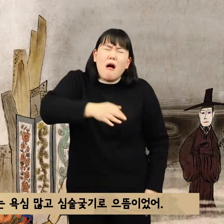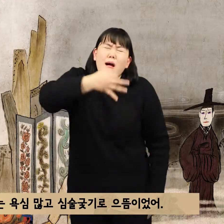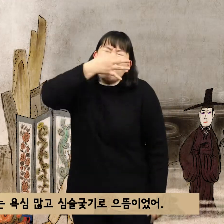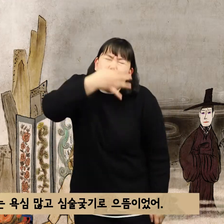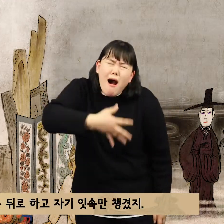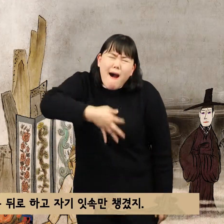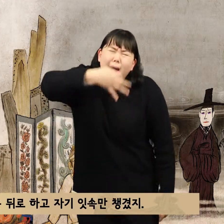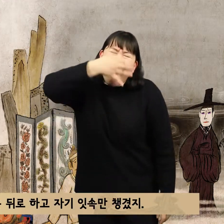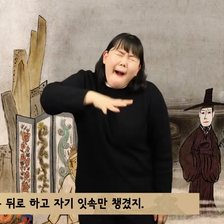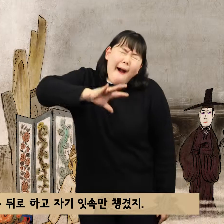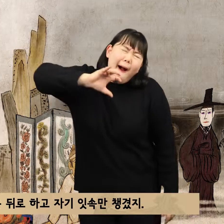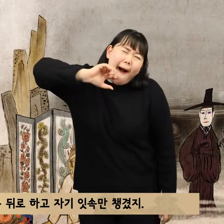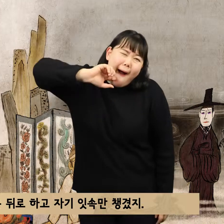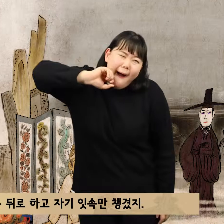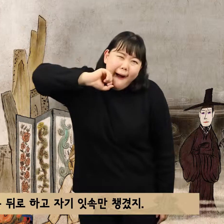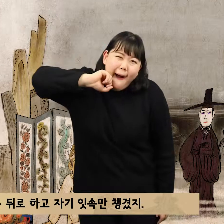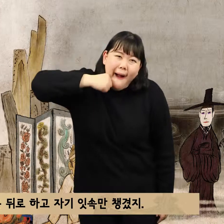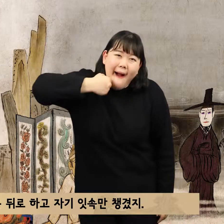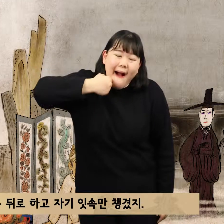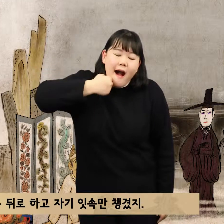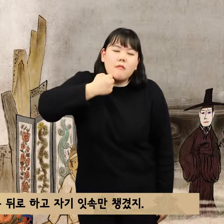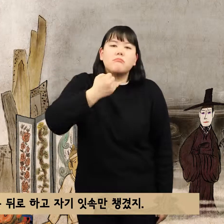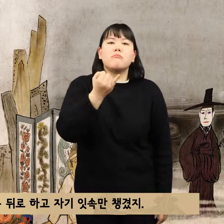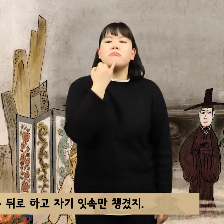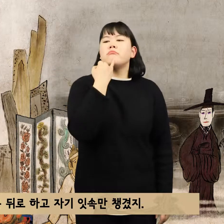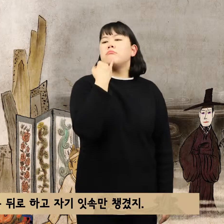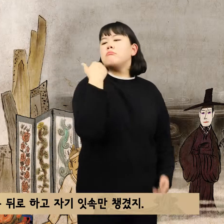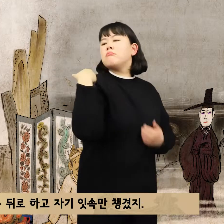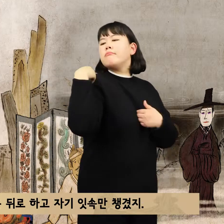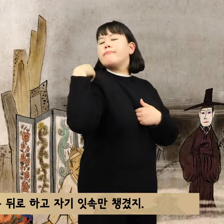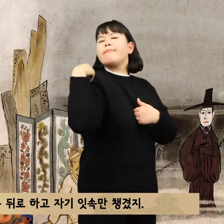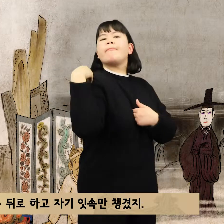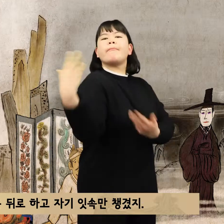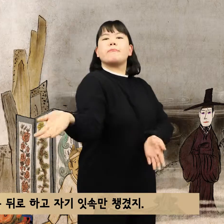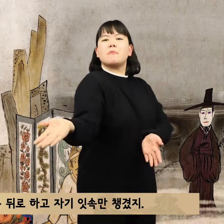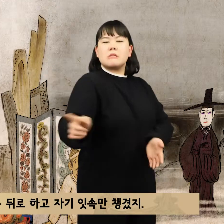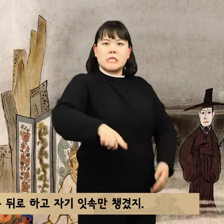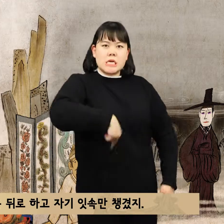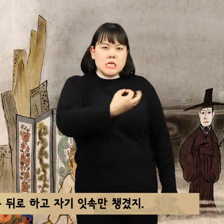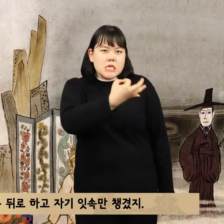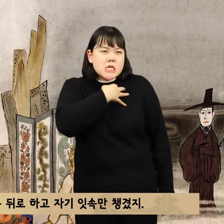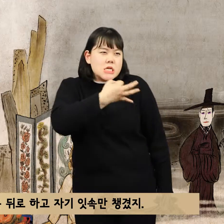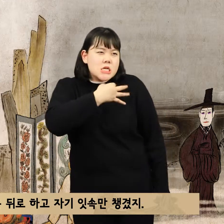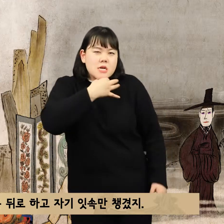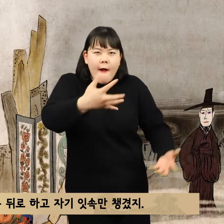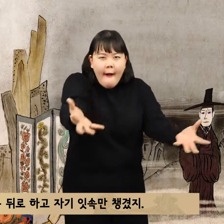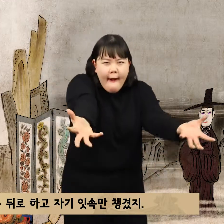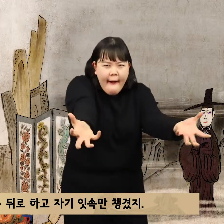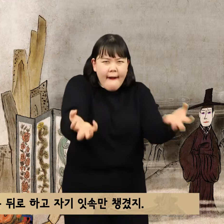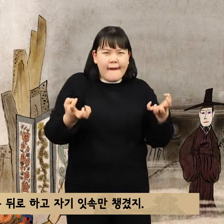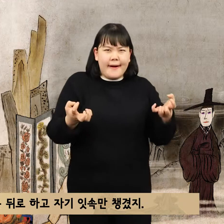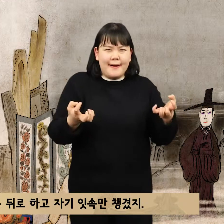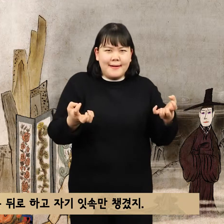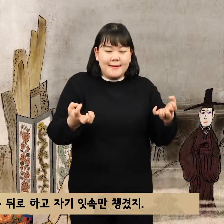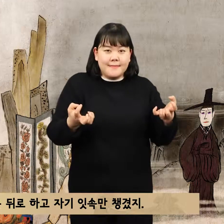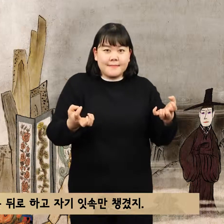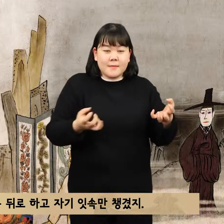으뜸이었어. 고을 사람들의 어려움은 뒤로 하고 자기 이속만 챙겼지.